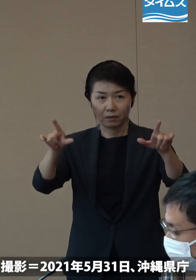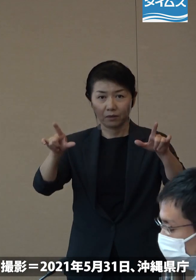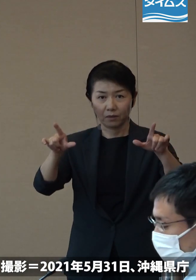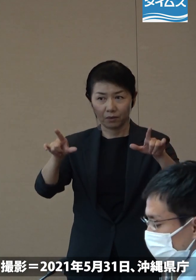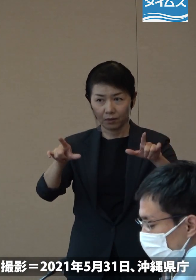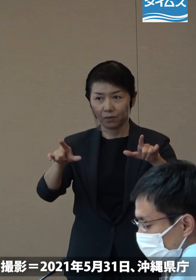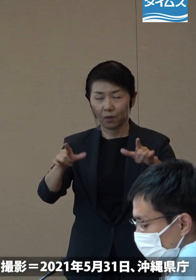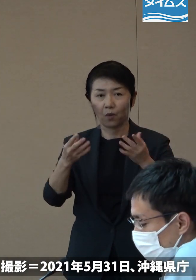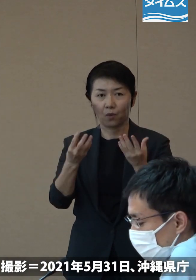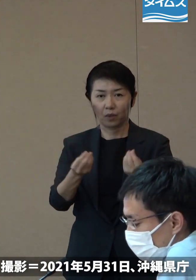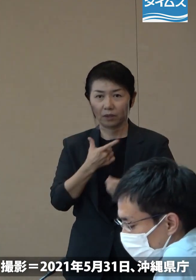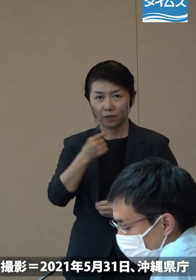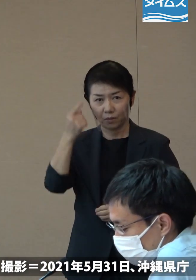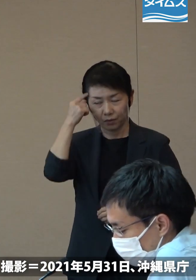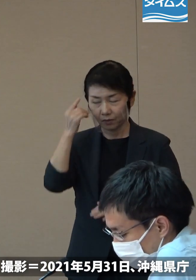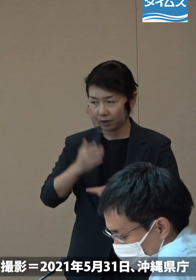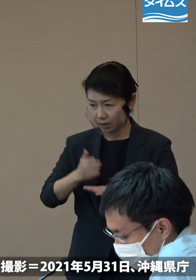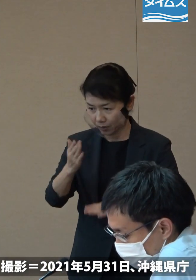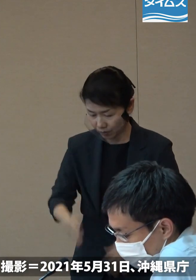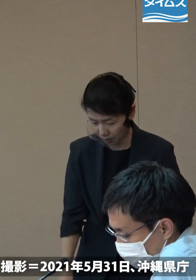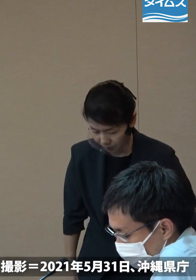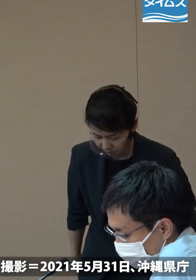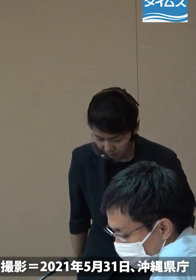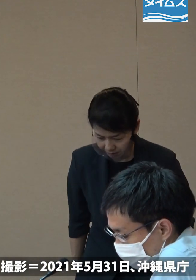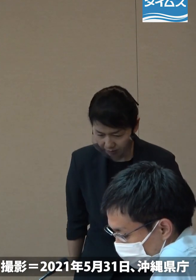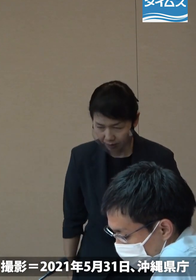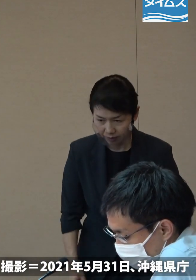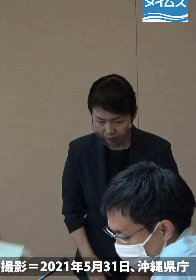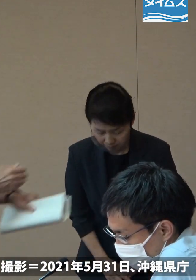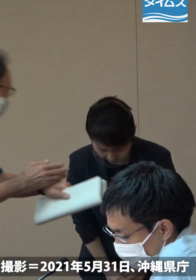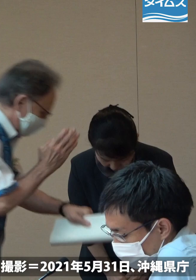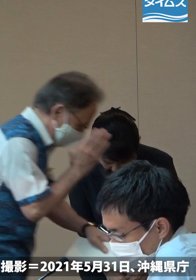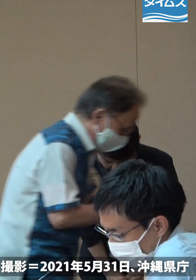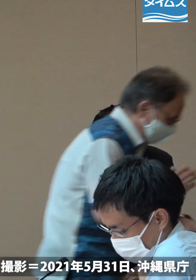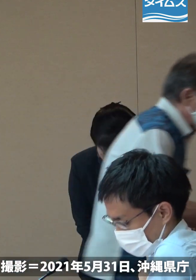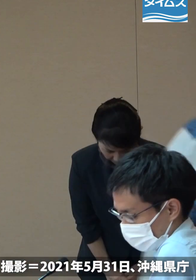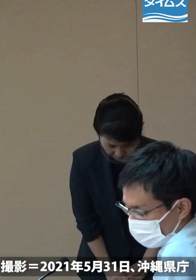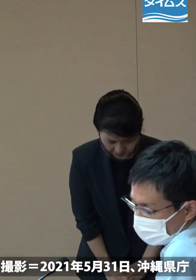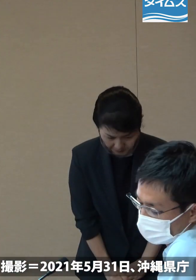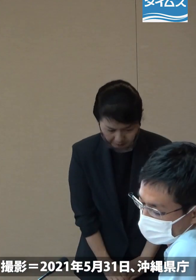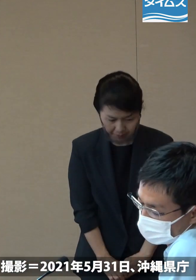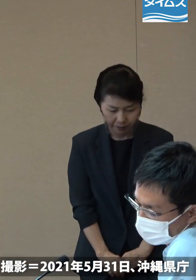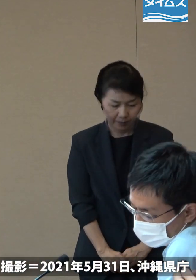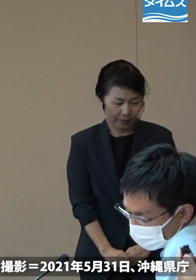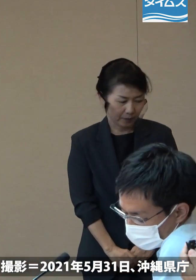了いたします。 はい、ありがとうございました。 ありがとうございました。